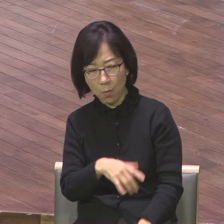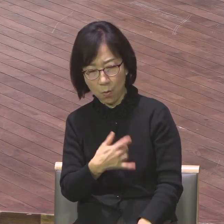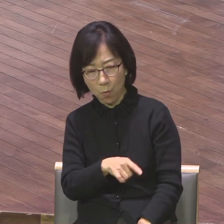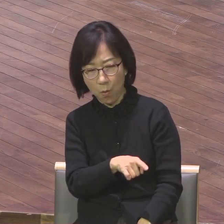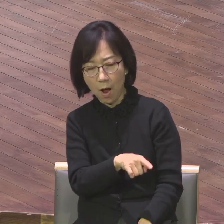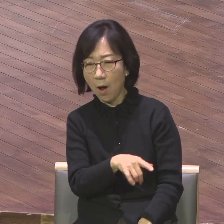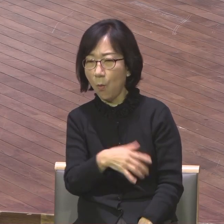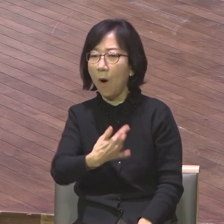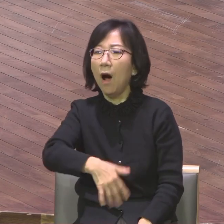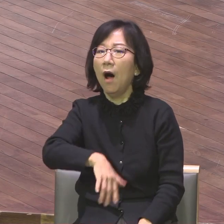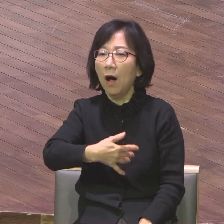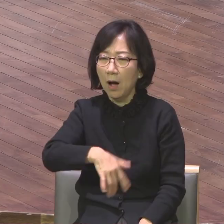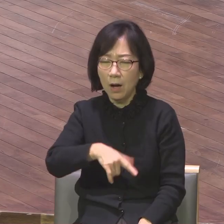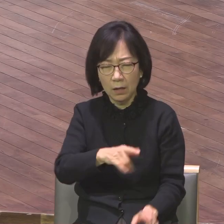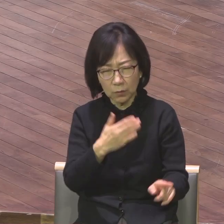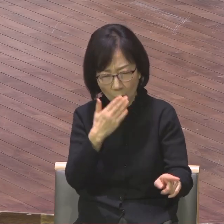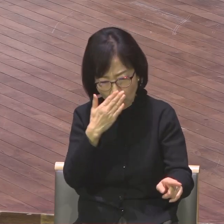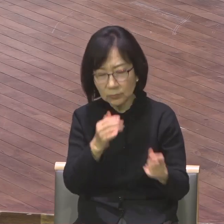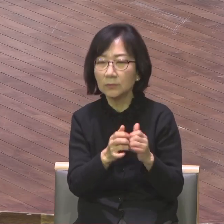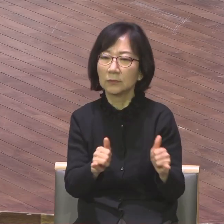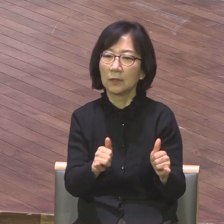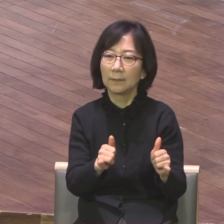정말 겸손한 자구나.